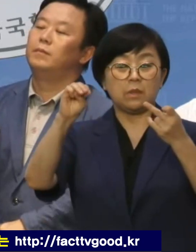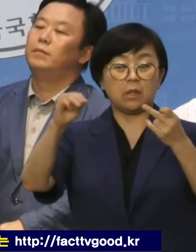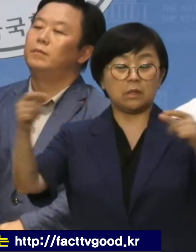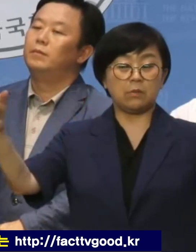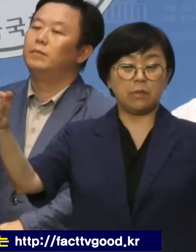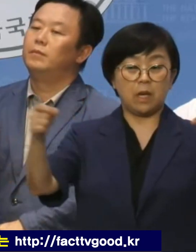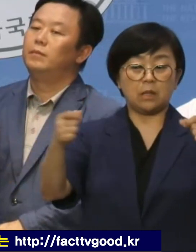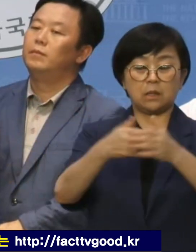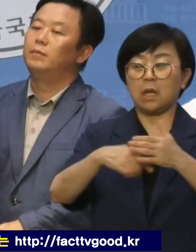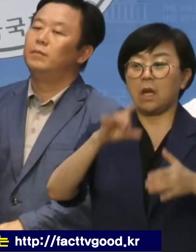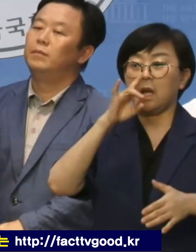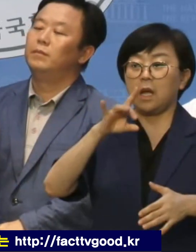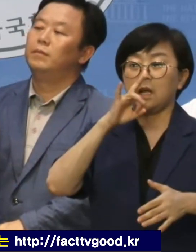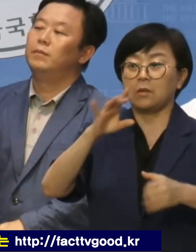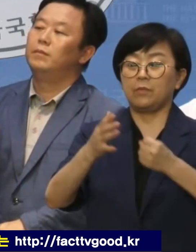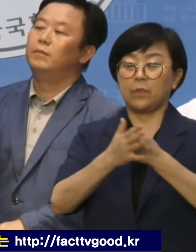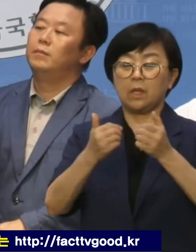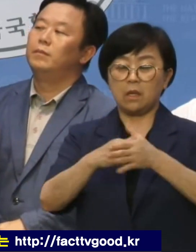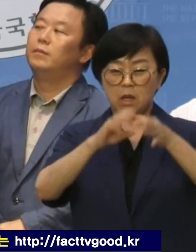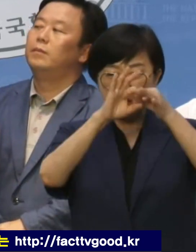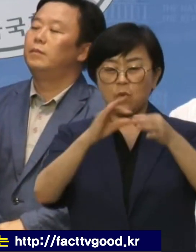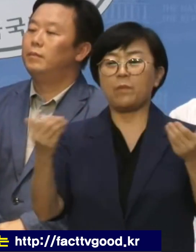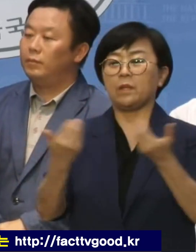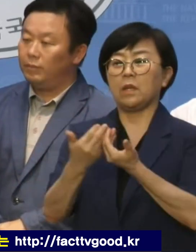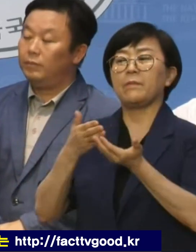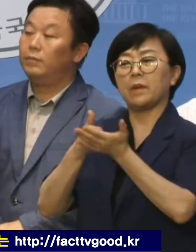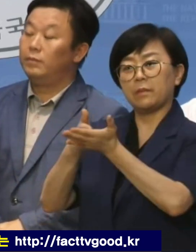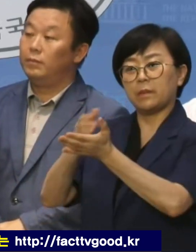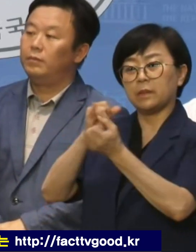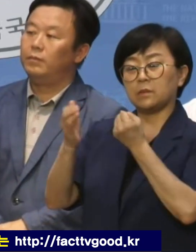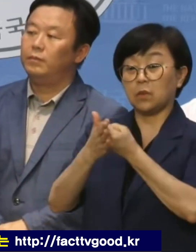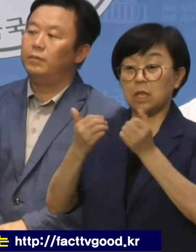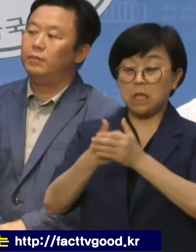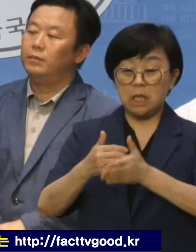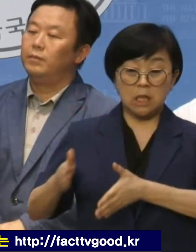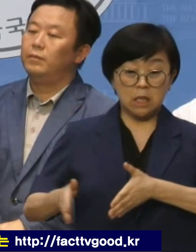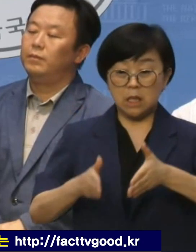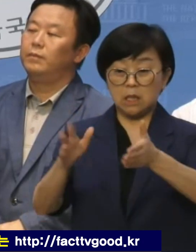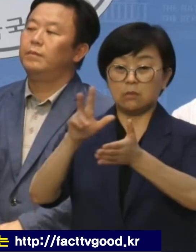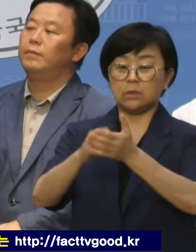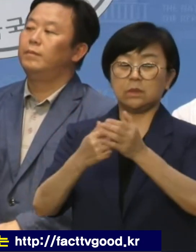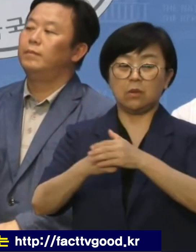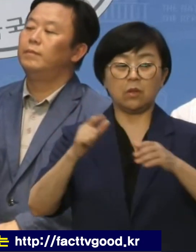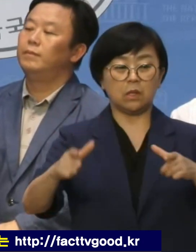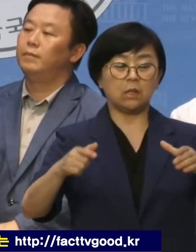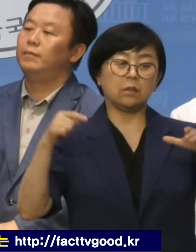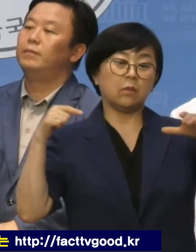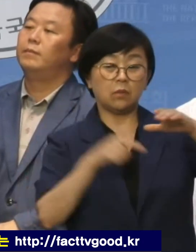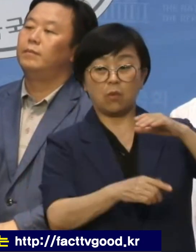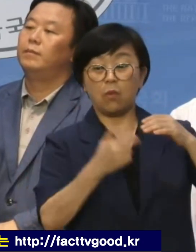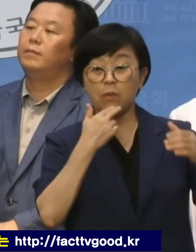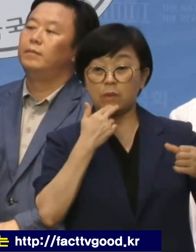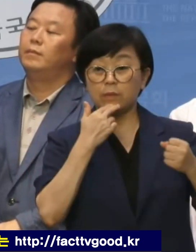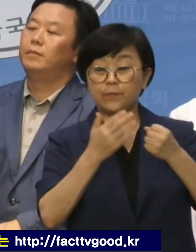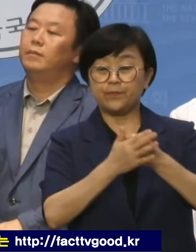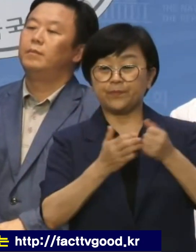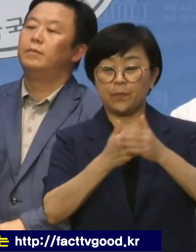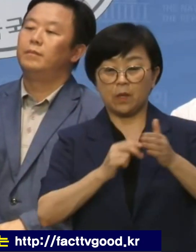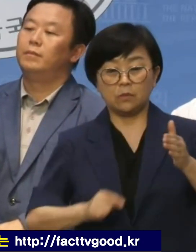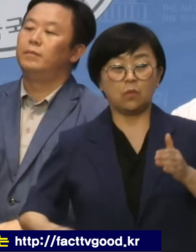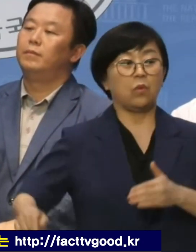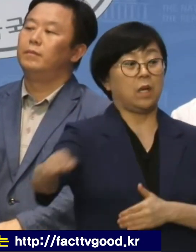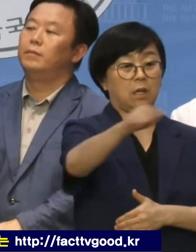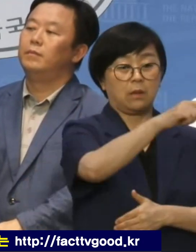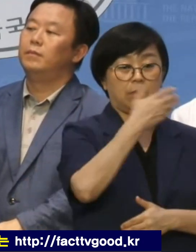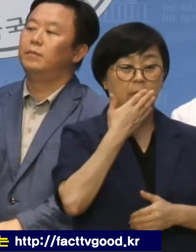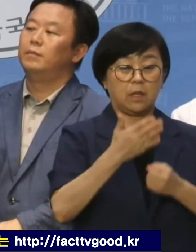인접해서 관통하는 해당 노선에 대해서 꾸준하게 반대 요청을 해왔었고 이 노선이 저희 지구를 관통하지 않고 그 다음에 지구를 우회해서